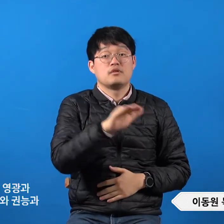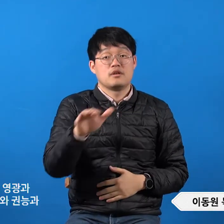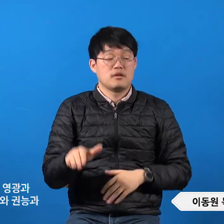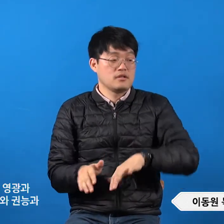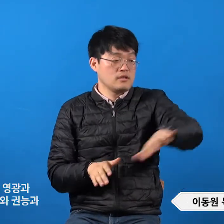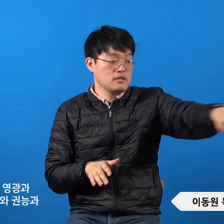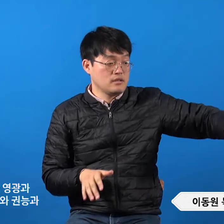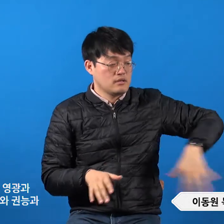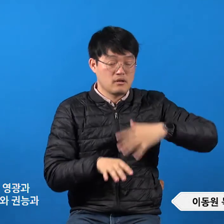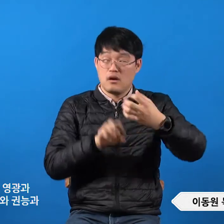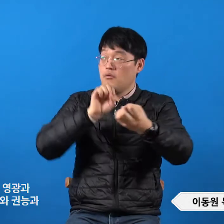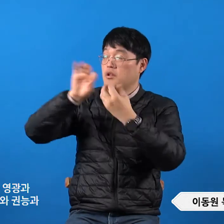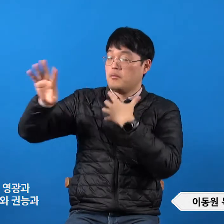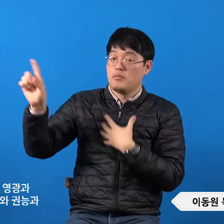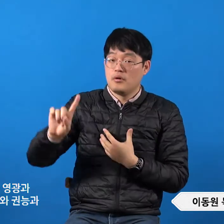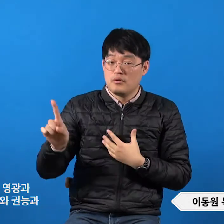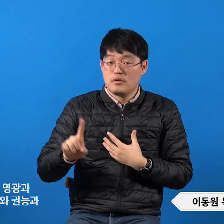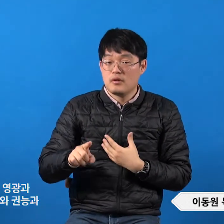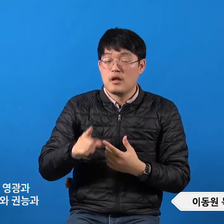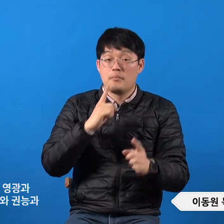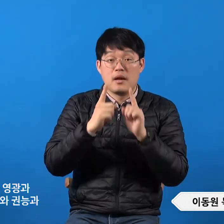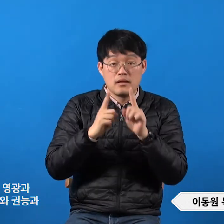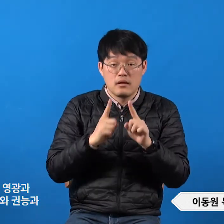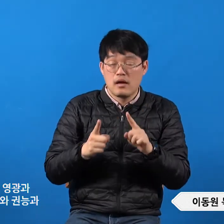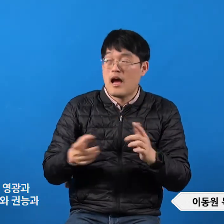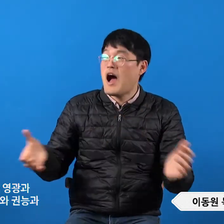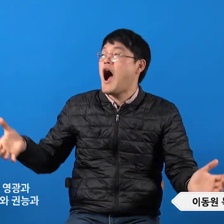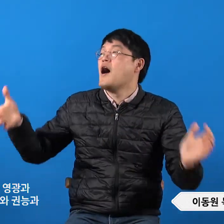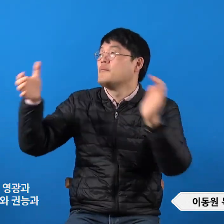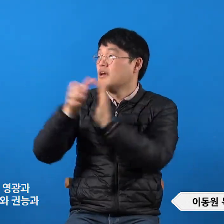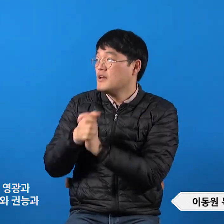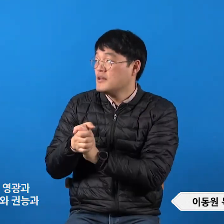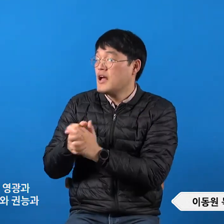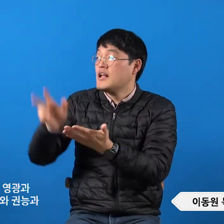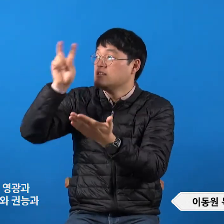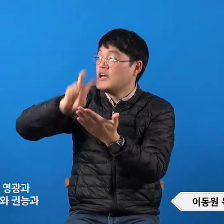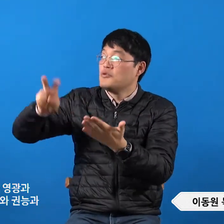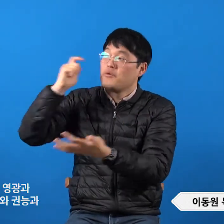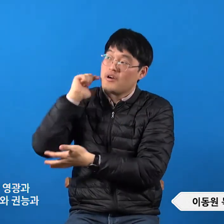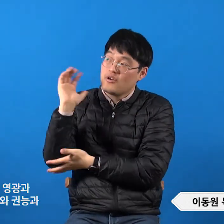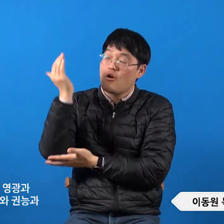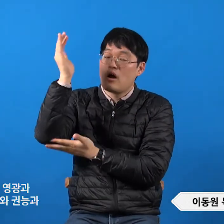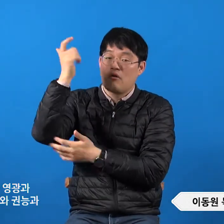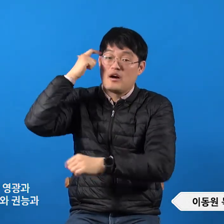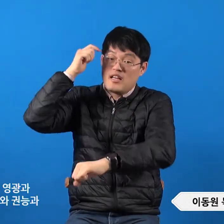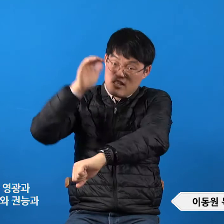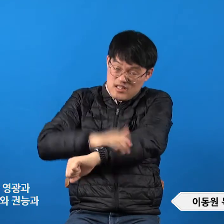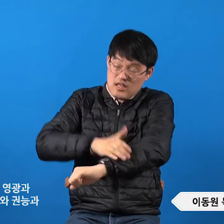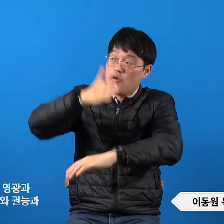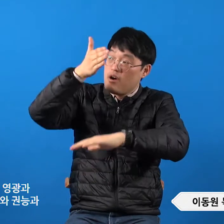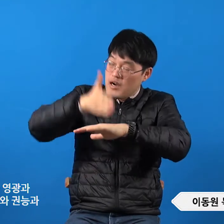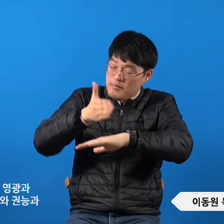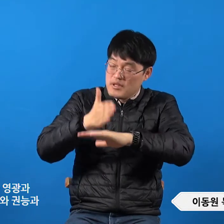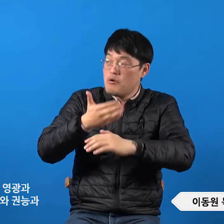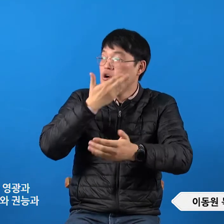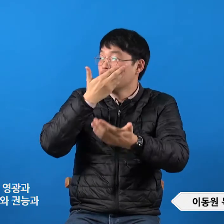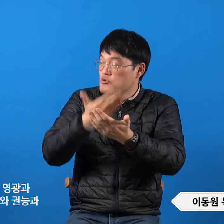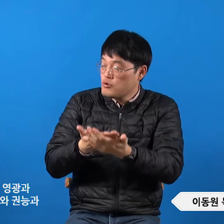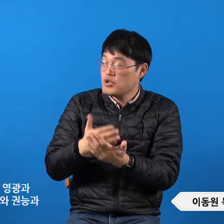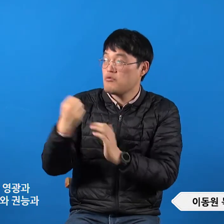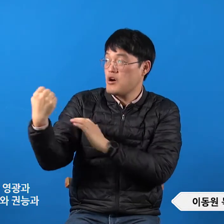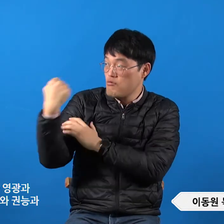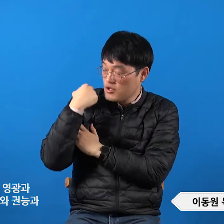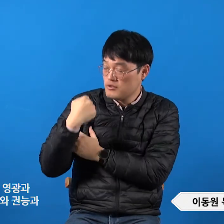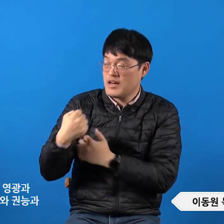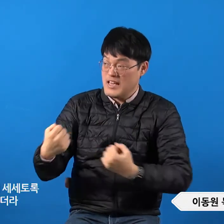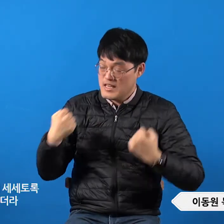우리의 화답이에요. 예배자의 화답. 시작. 이르되 아멘. 찬송과 영광과 지혜와 감사와